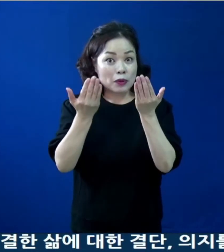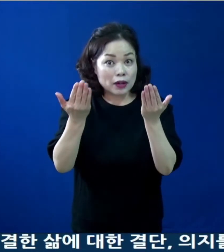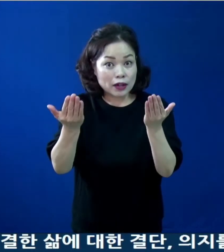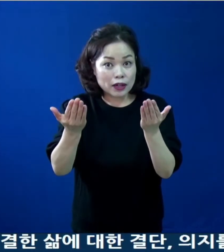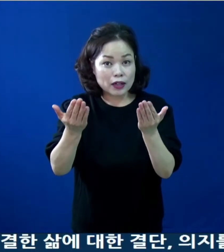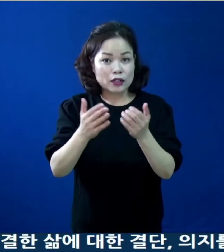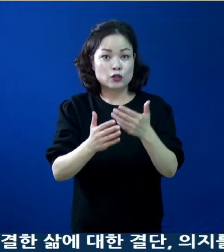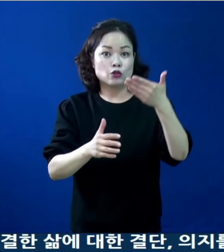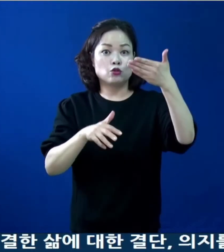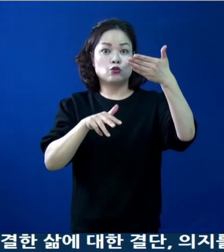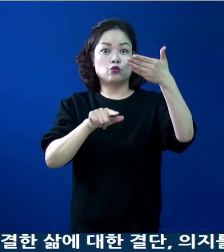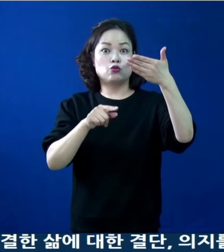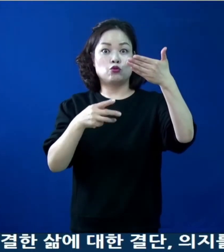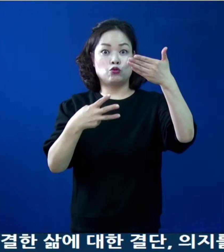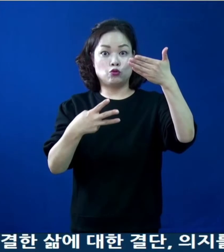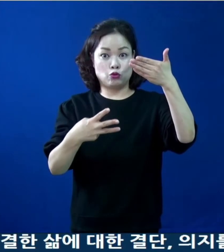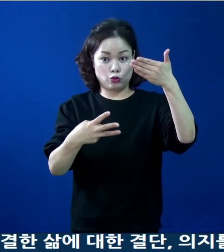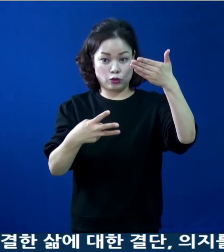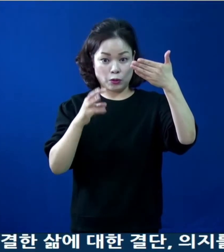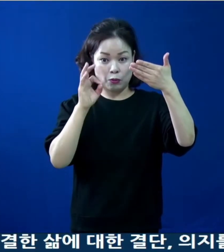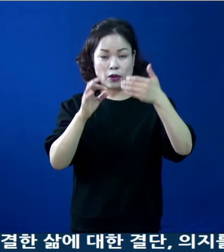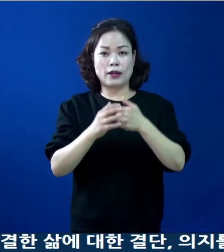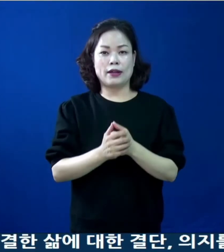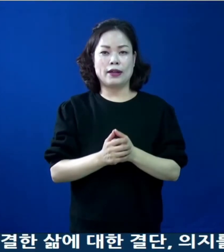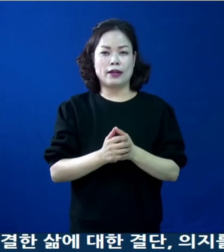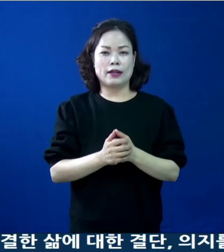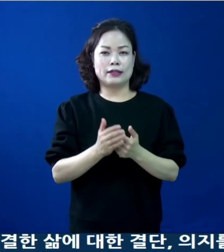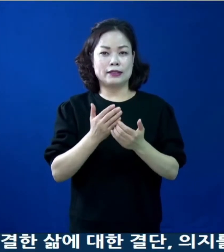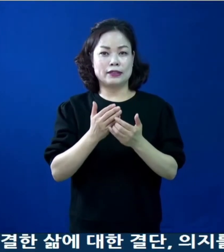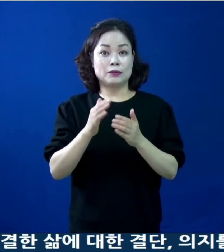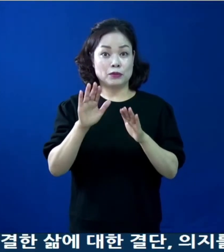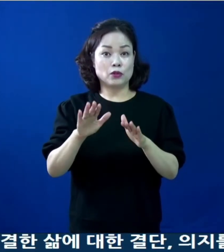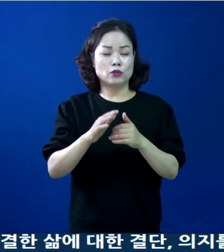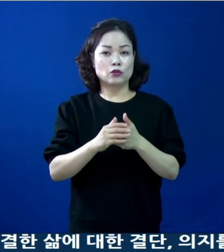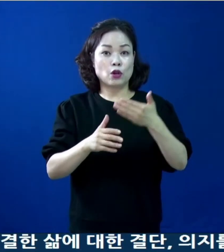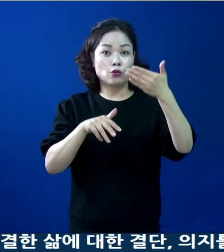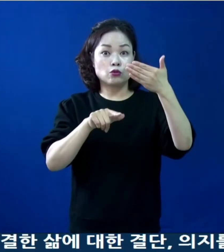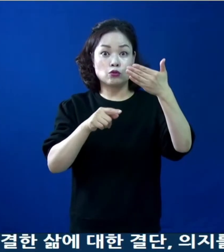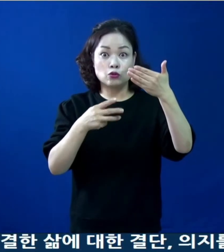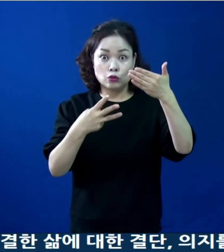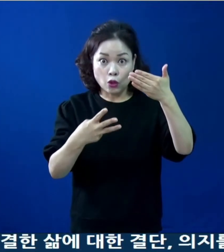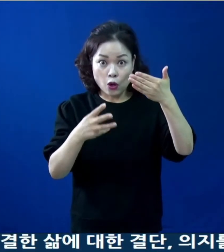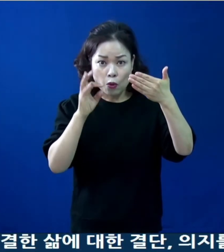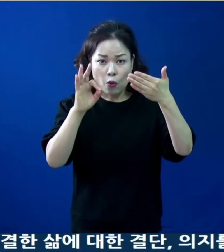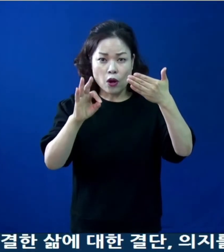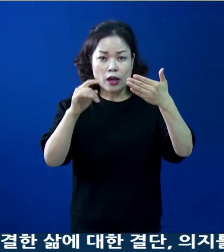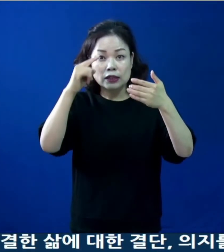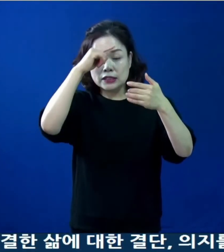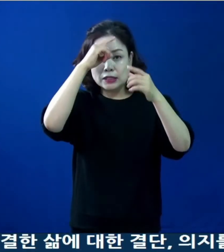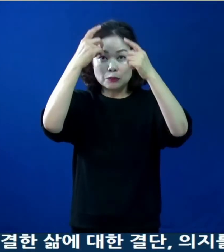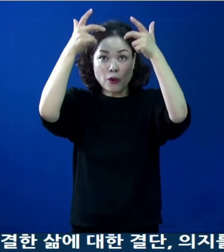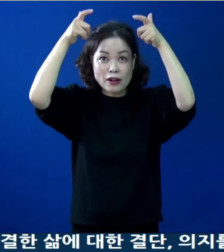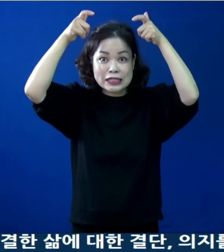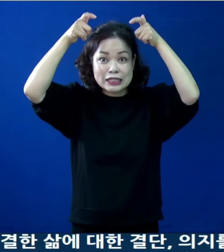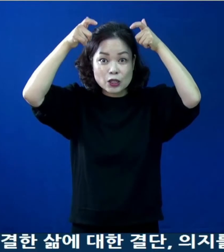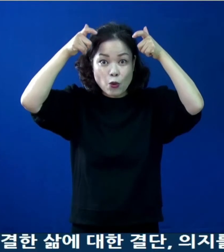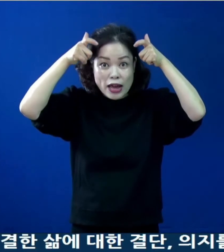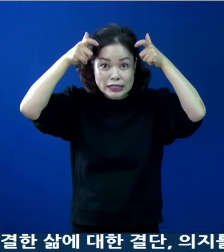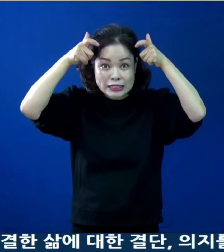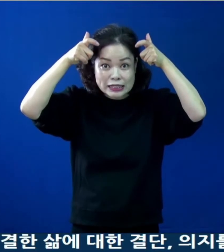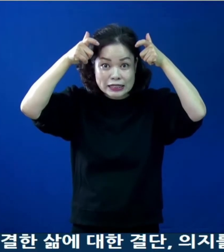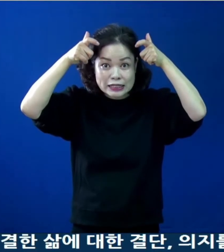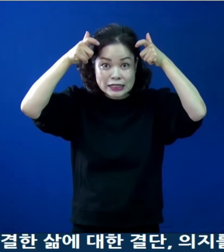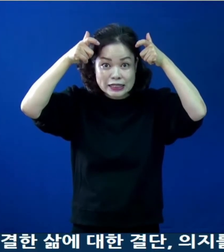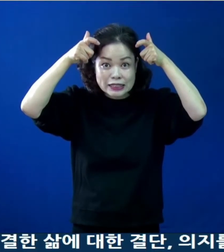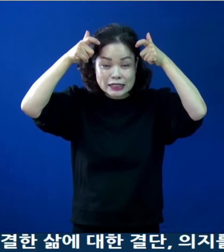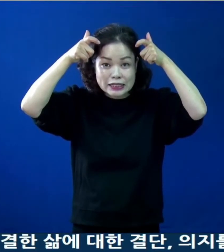거죠. 9절 보시면, 그림은 그냥 두시고요. 9절 보시면 그 머리에 관을 씌우고